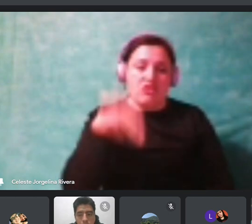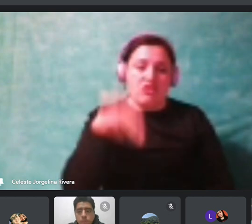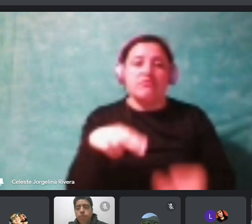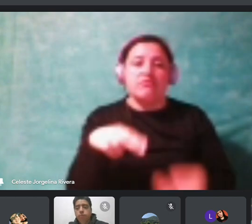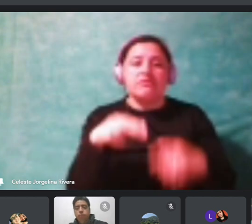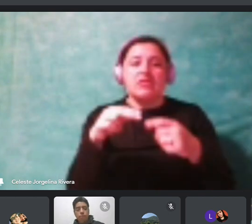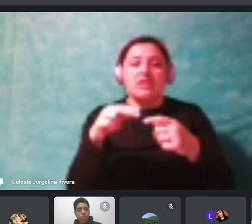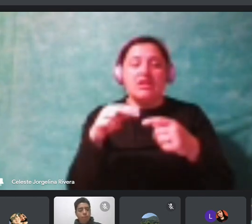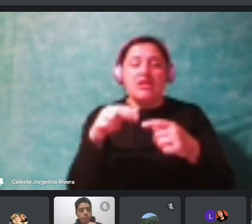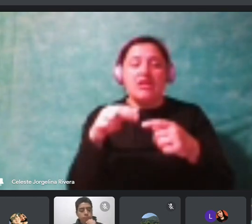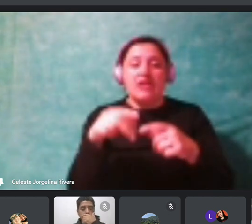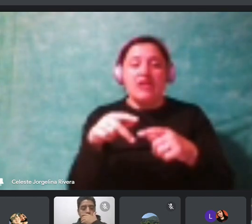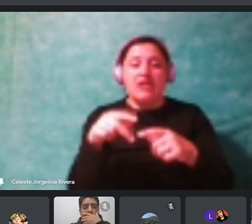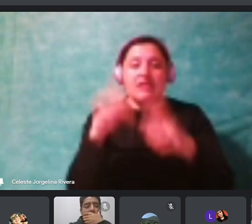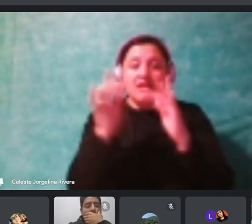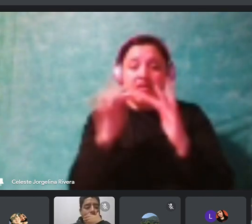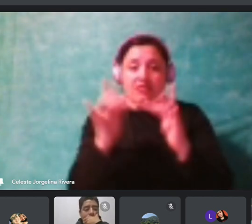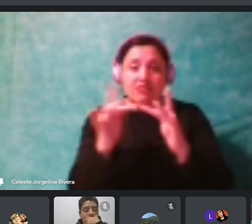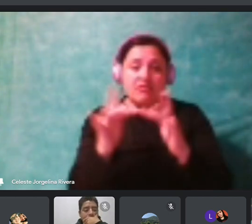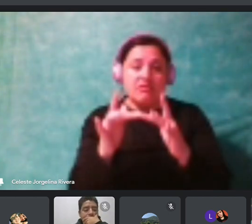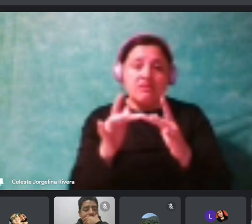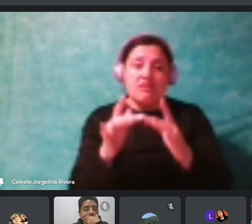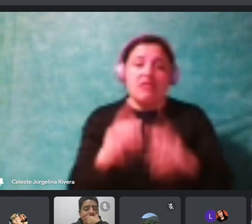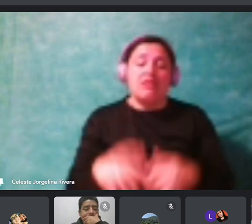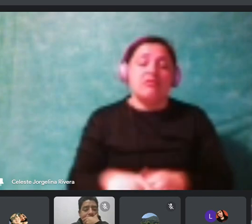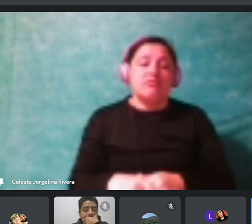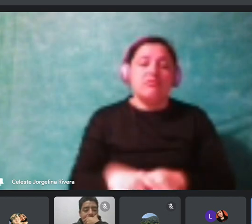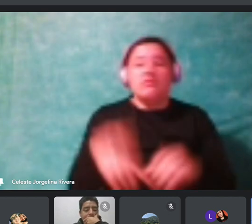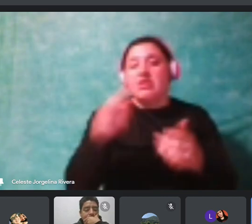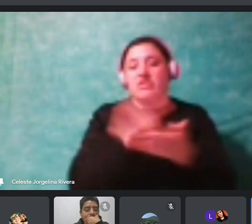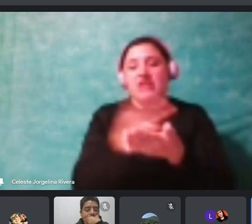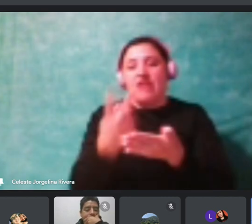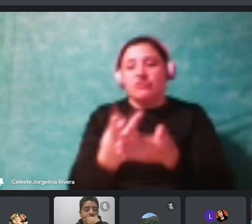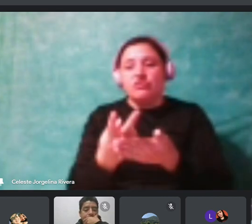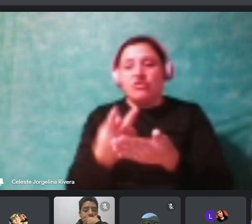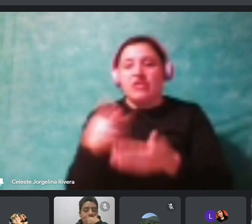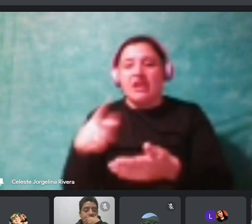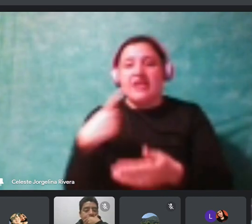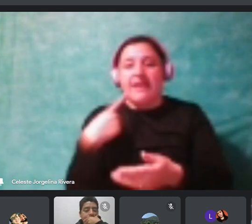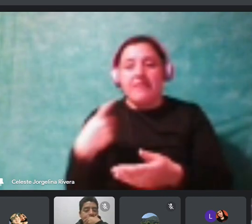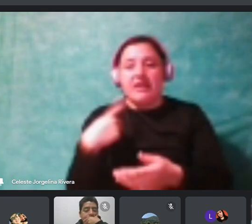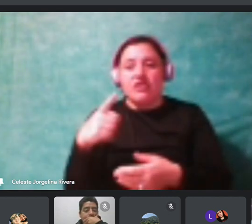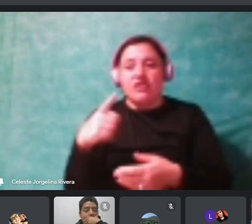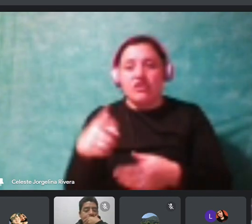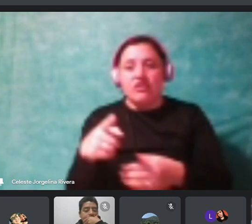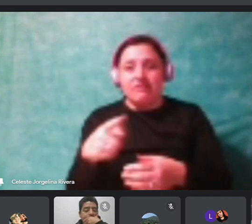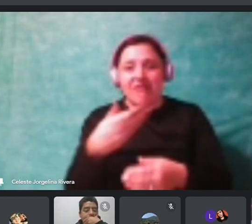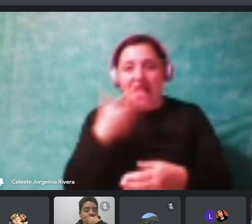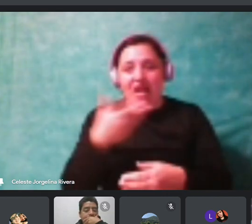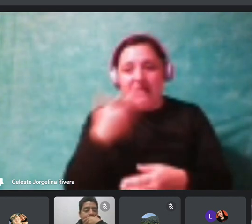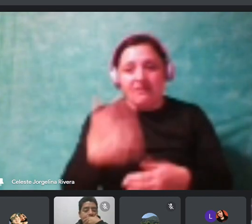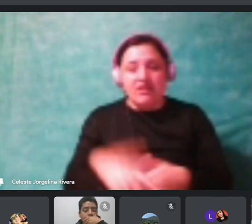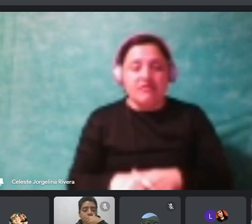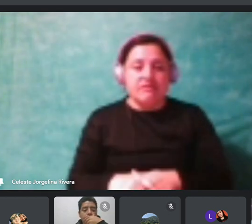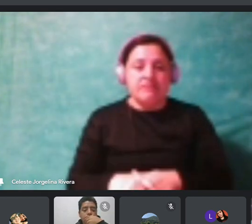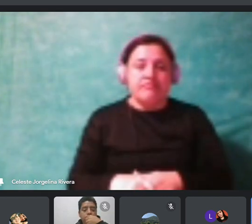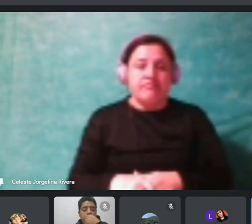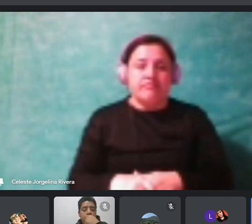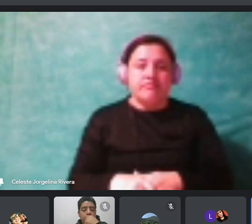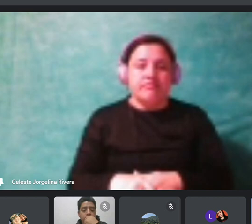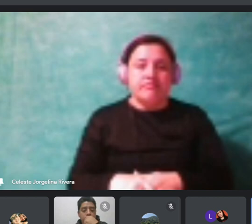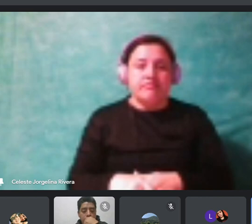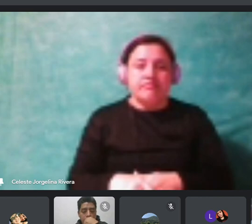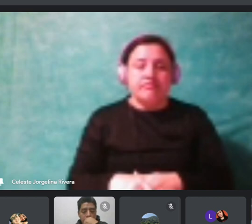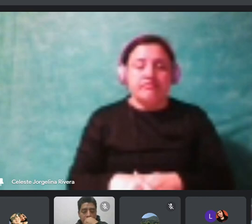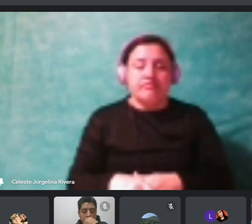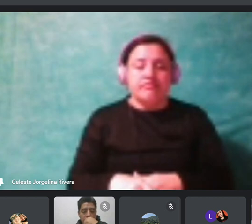discernir y producir información. Bien. Así como el uso crítico de los medios. De los nuevos medios.